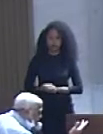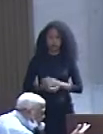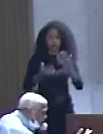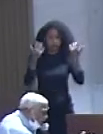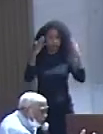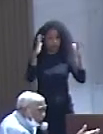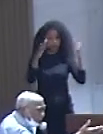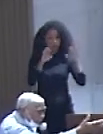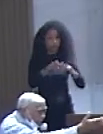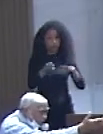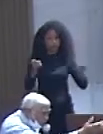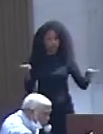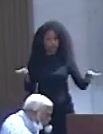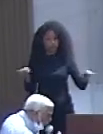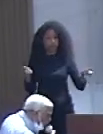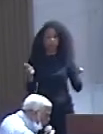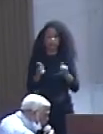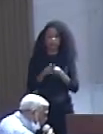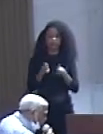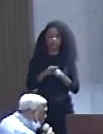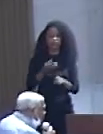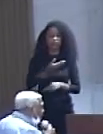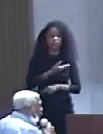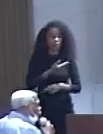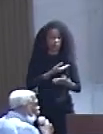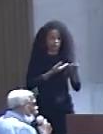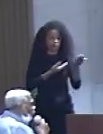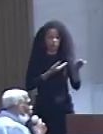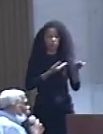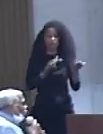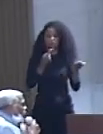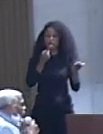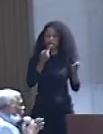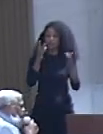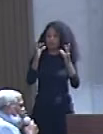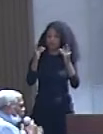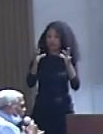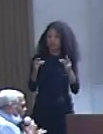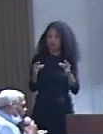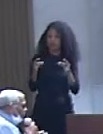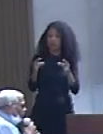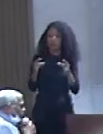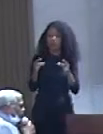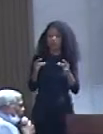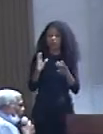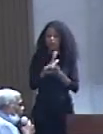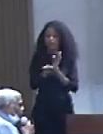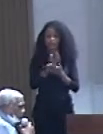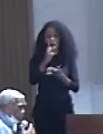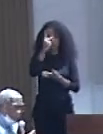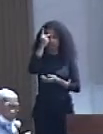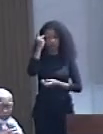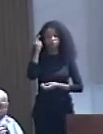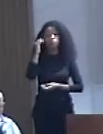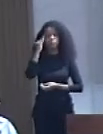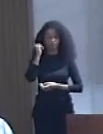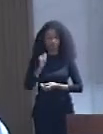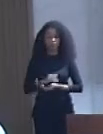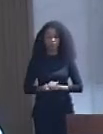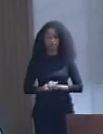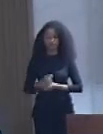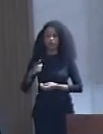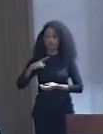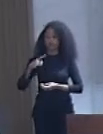mesa, né, e parabenizar o companheiro de Uricuri, que ele tocou no ponto que poucas pessoas sabem, né, e tem servidores